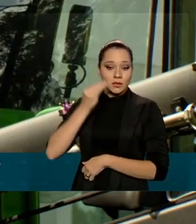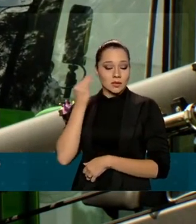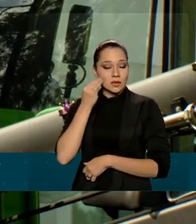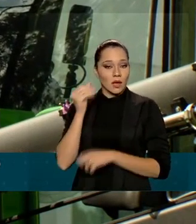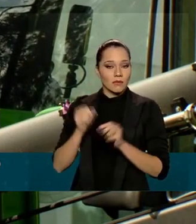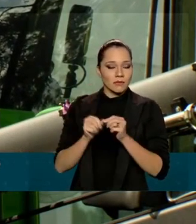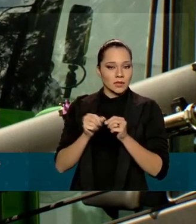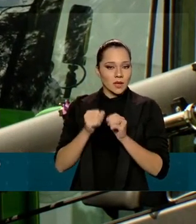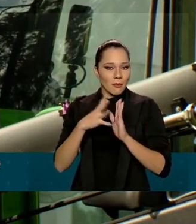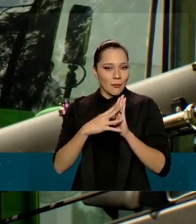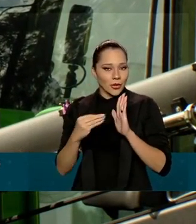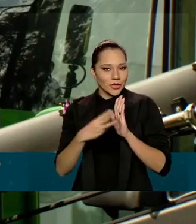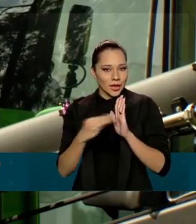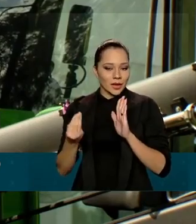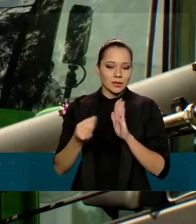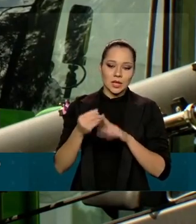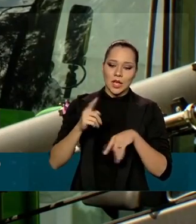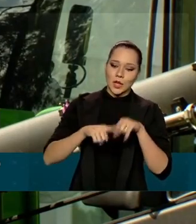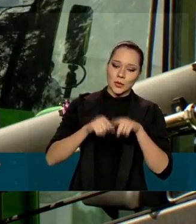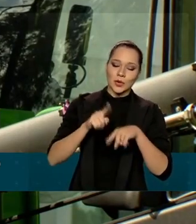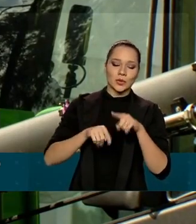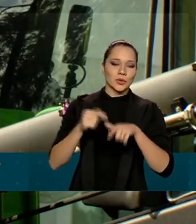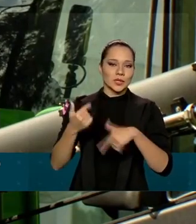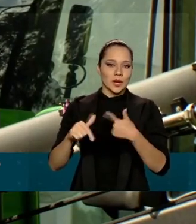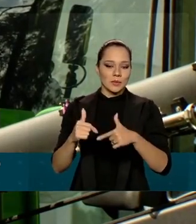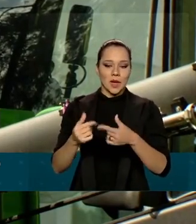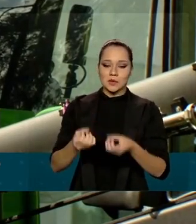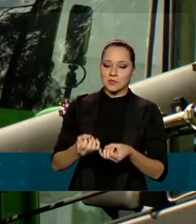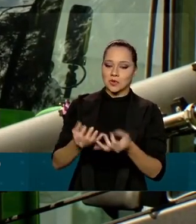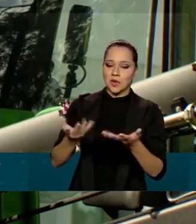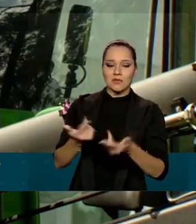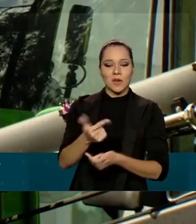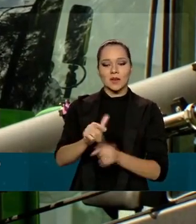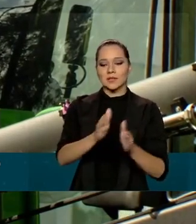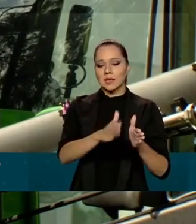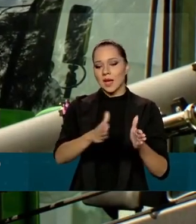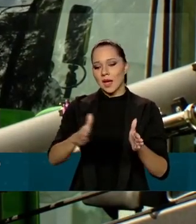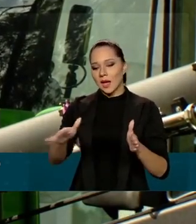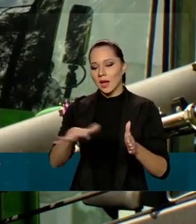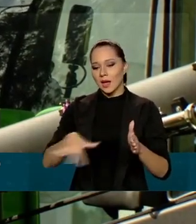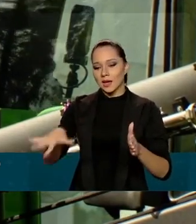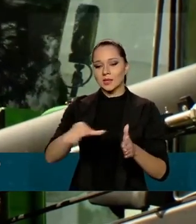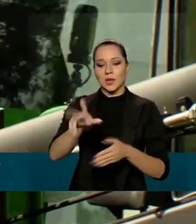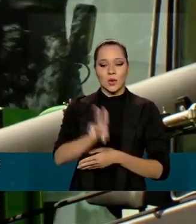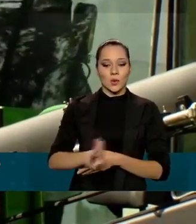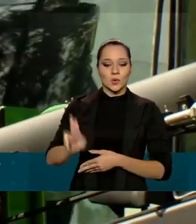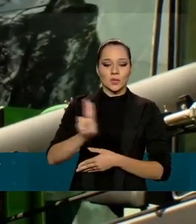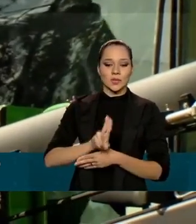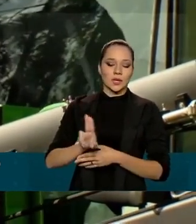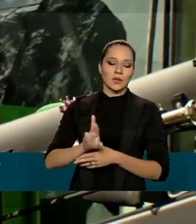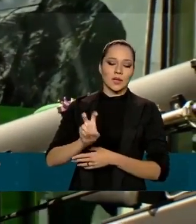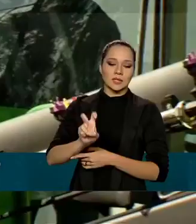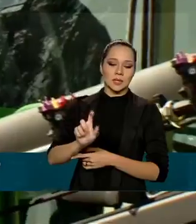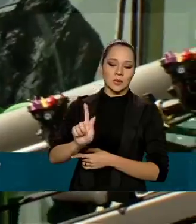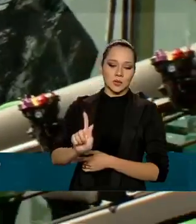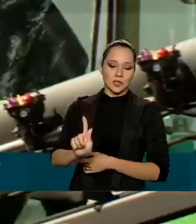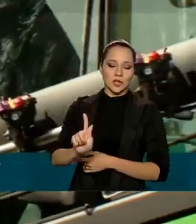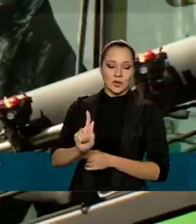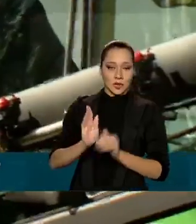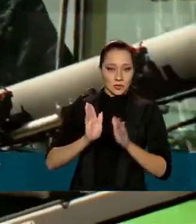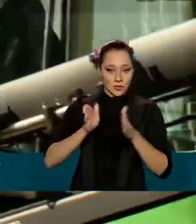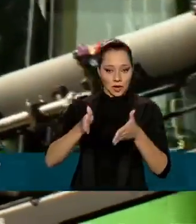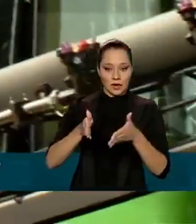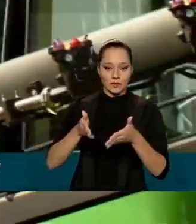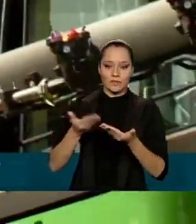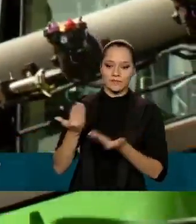fazer protótipos e escalar produtos e serviços para vários segmentos utilizando a rede 5G dedicada,